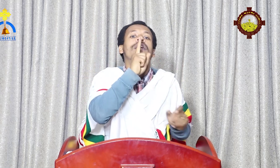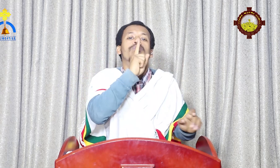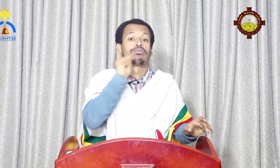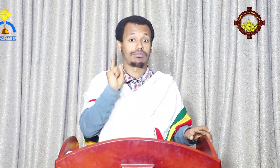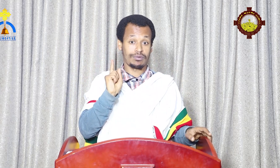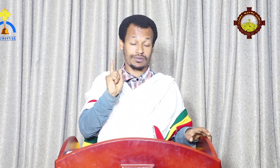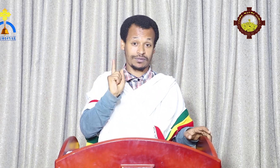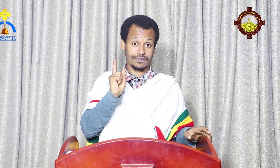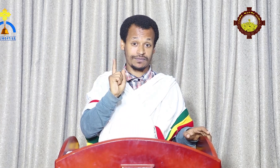ነው።